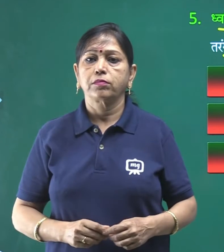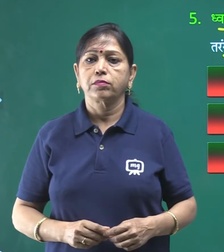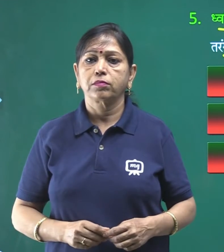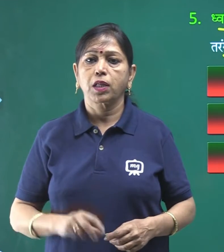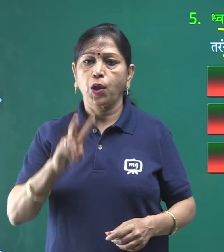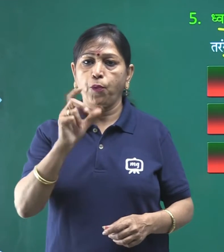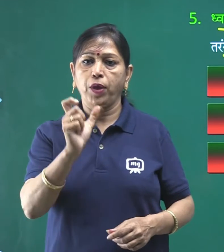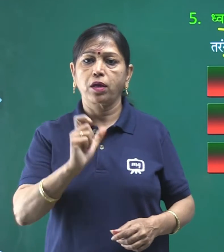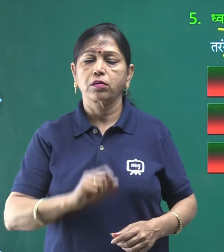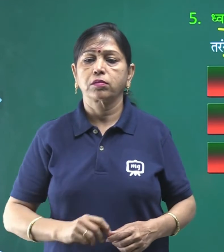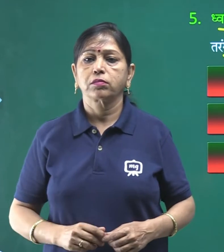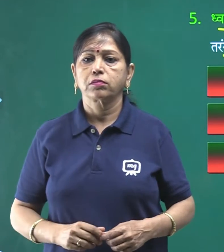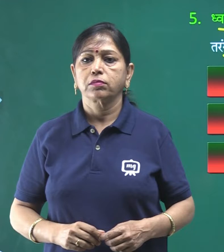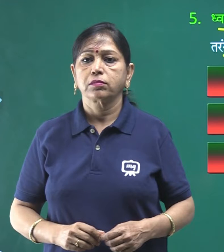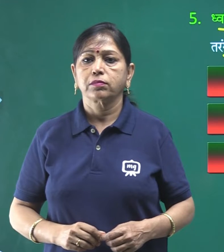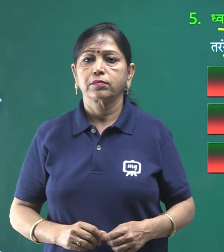वेग।